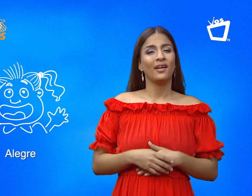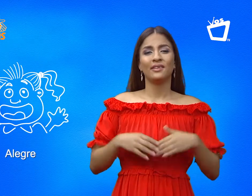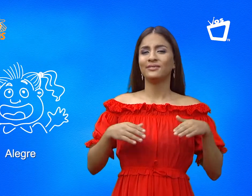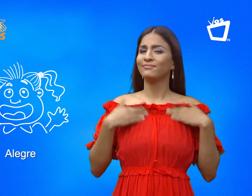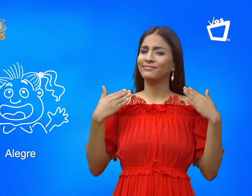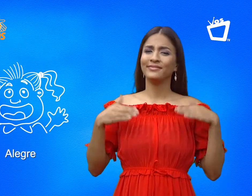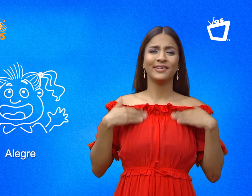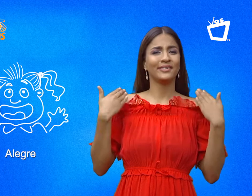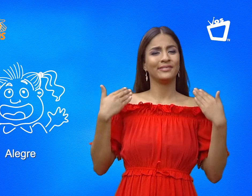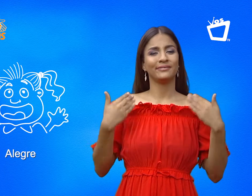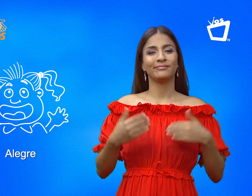alegre